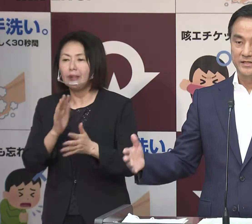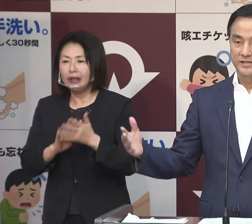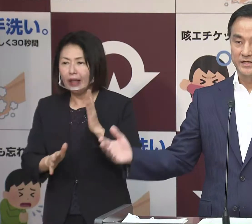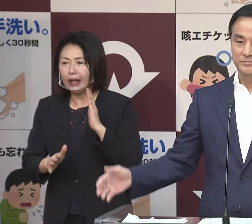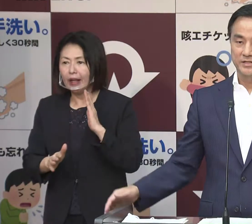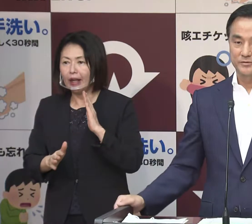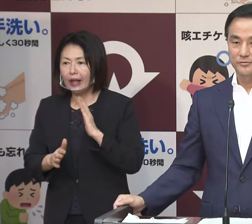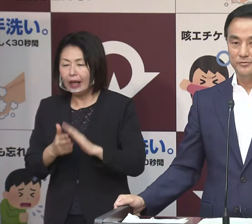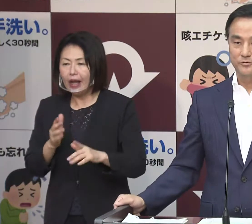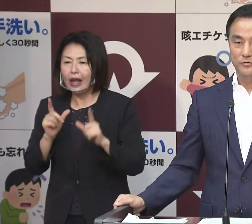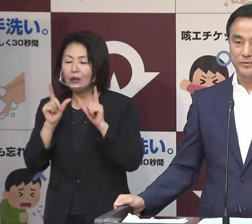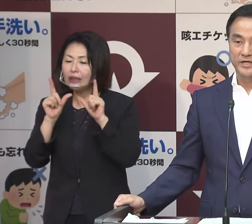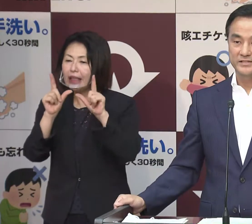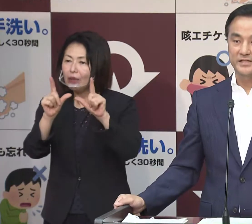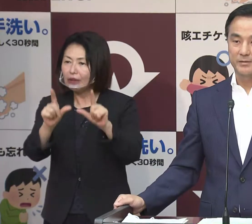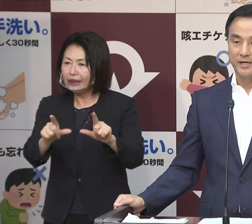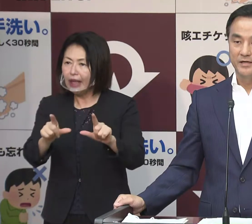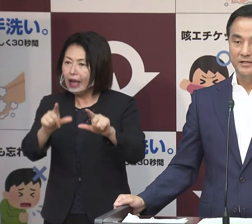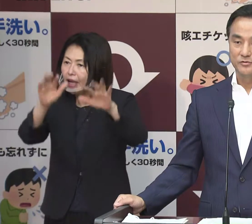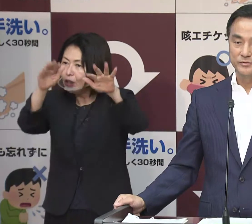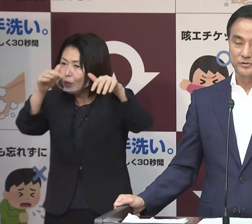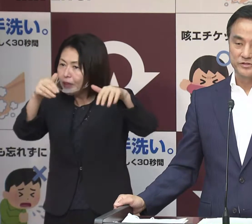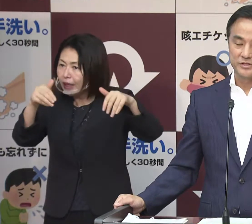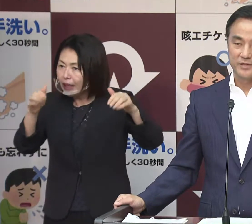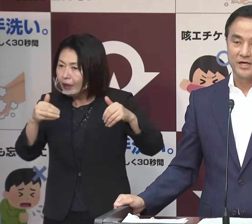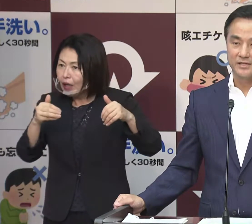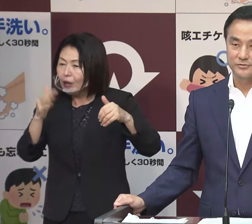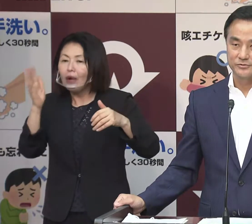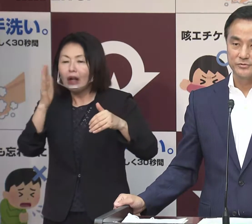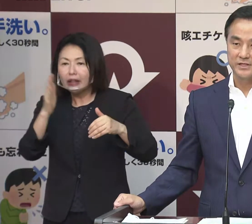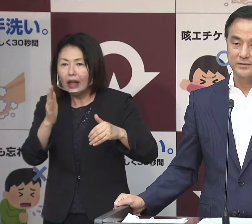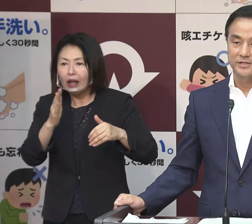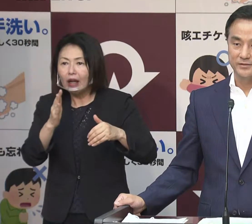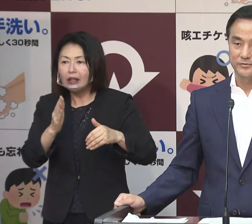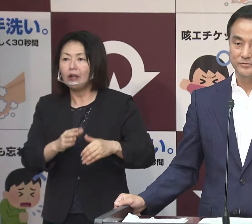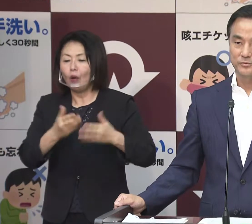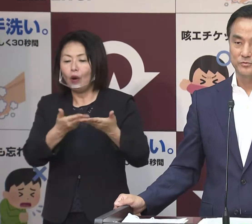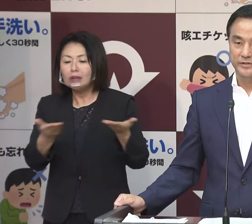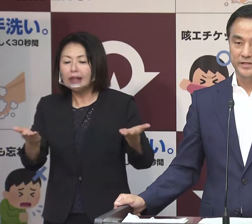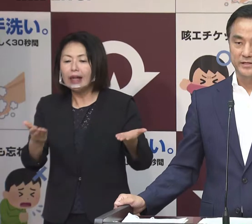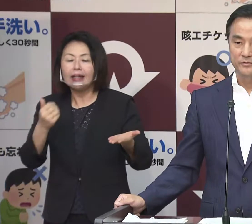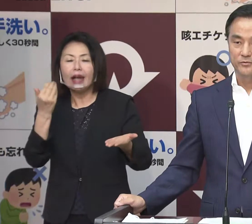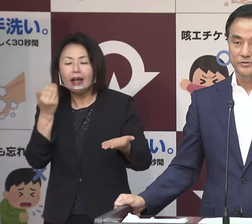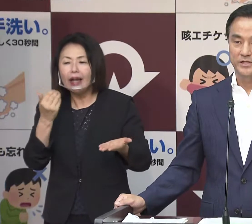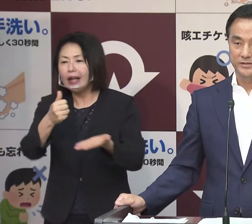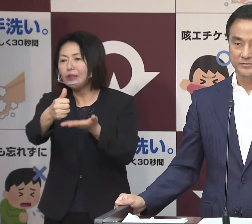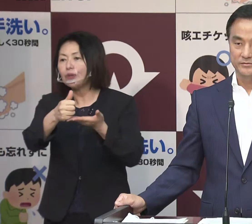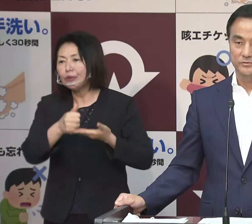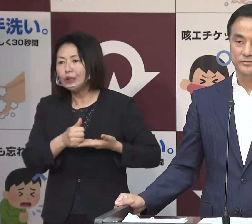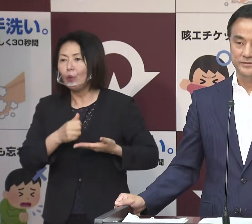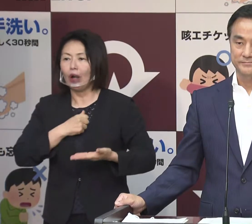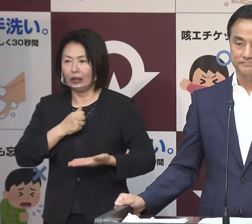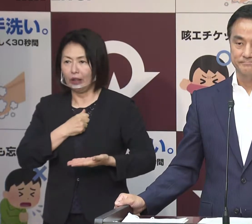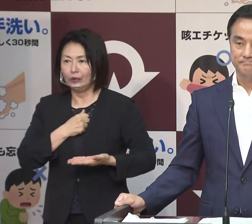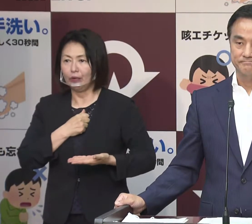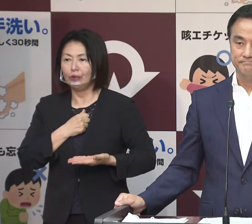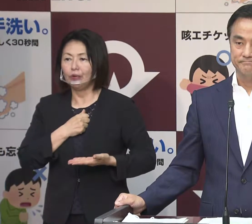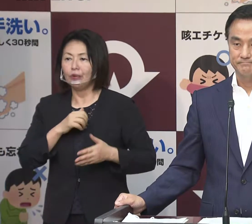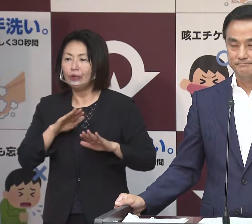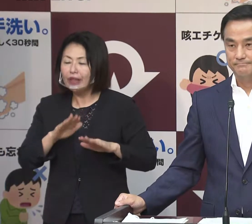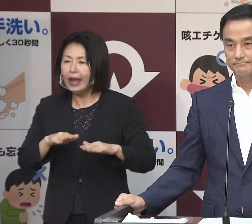ね、呼びかけしなければそのお店を利用していたらわからないという状態ではないということで公表していないということです。